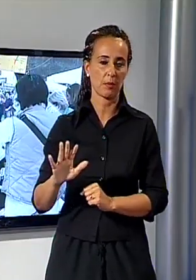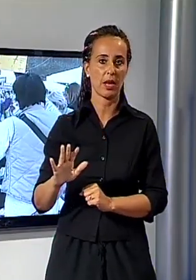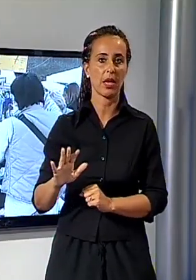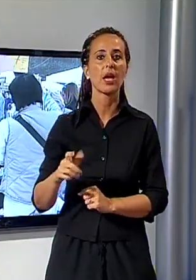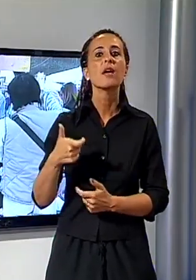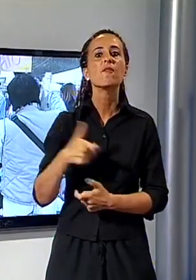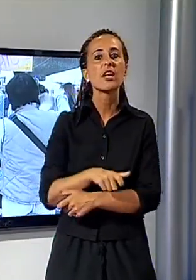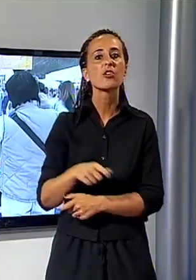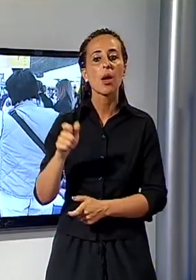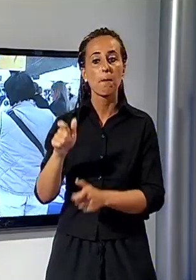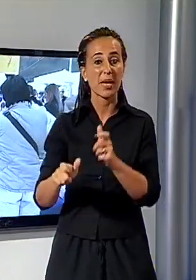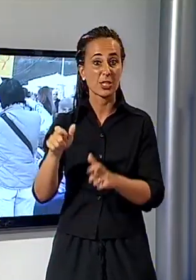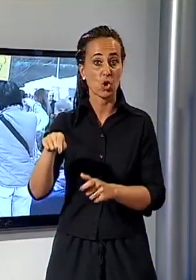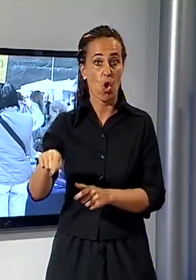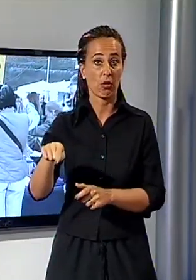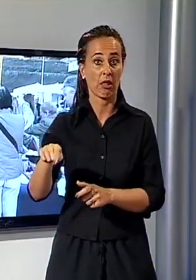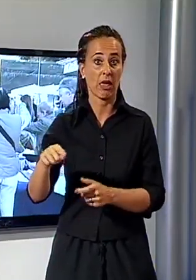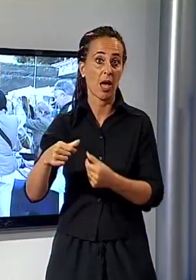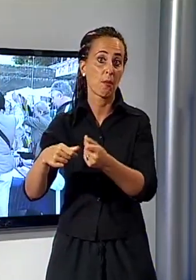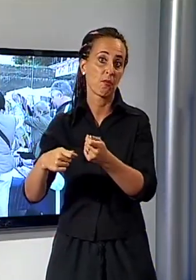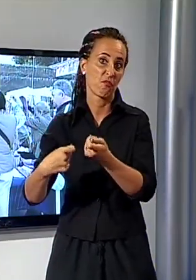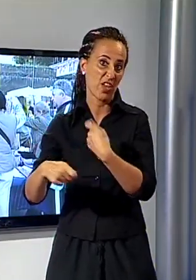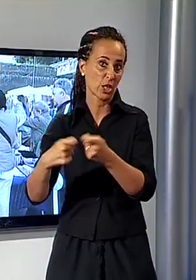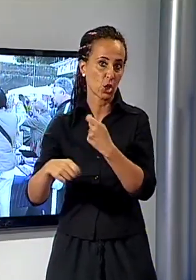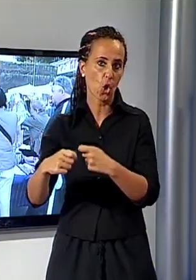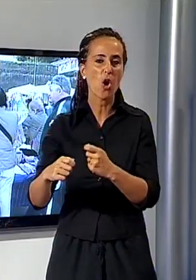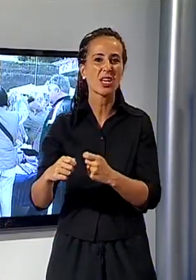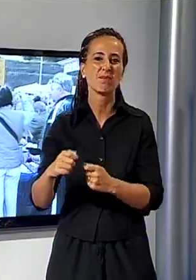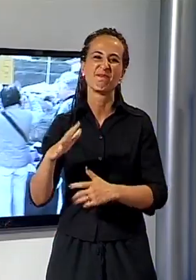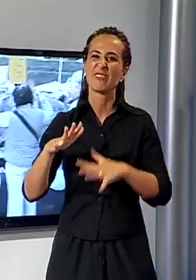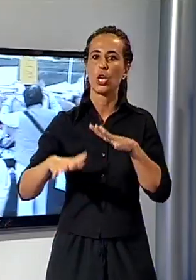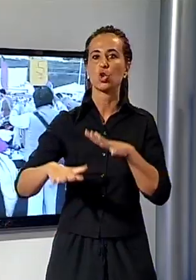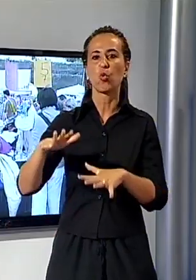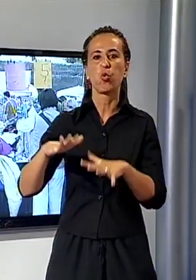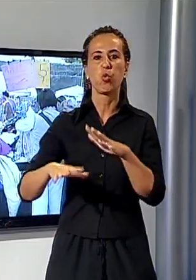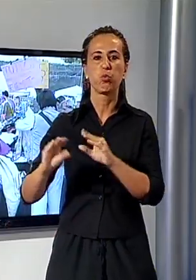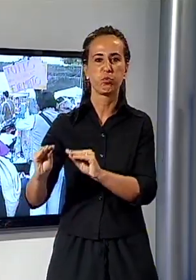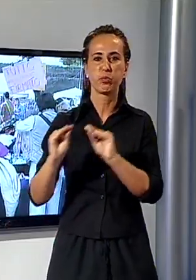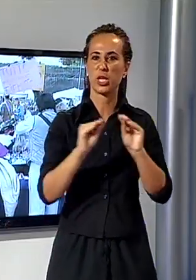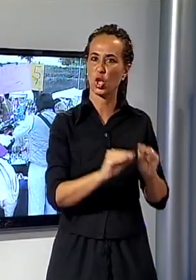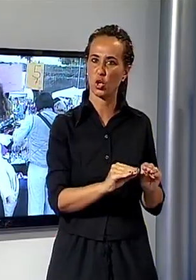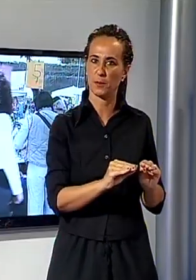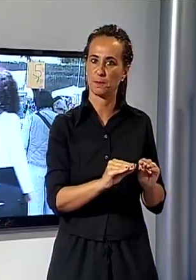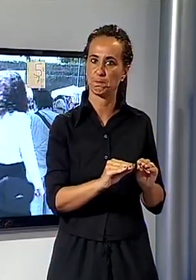questo modo e non possono avere ad oggetto ovviamente la persona del sindaco o di chi che sia amministratore.